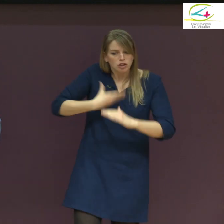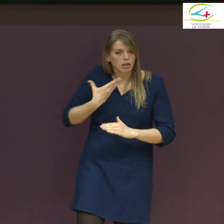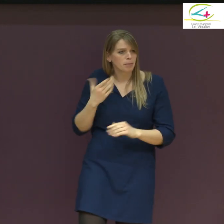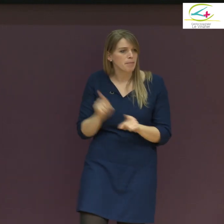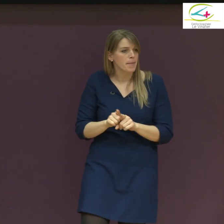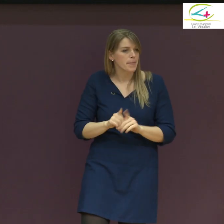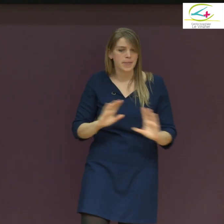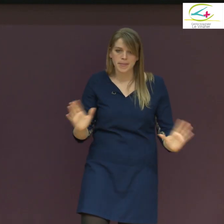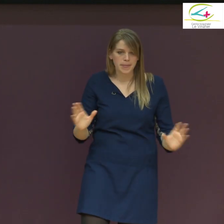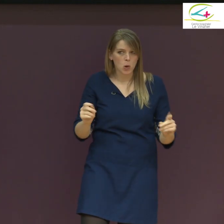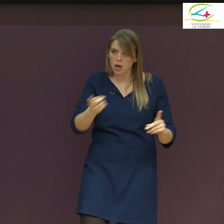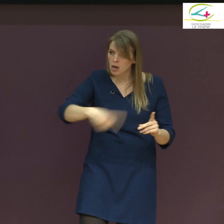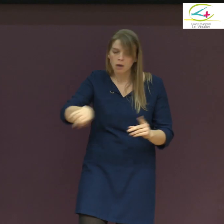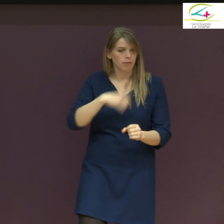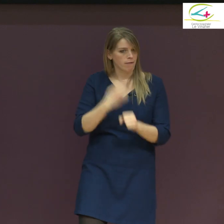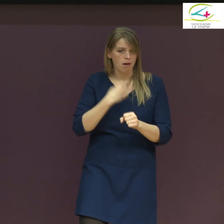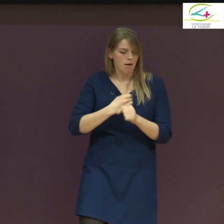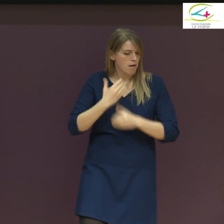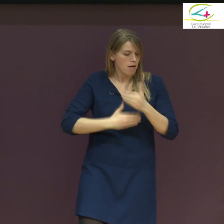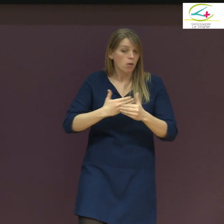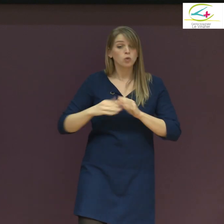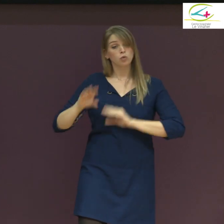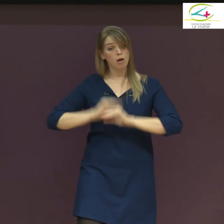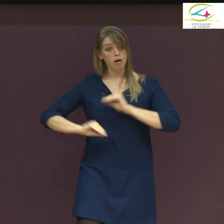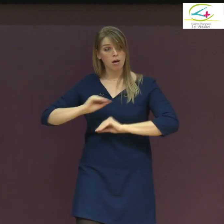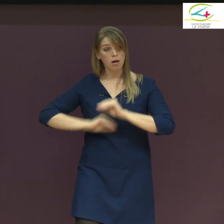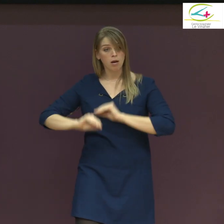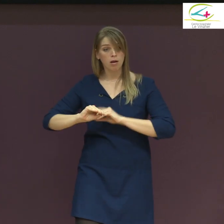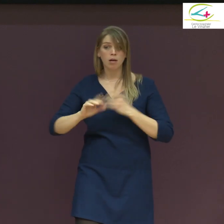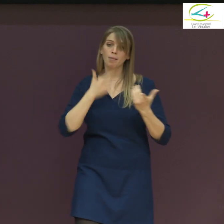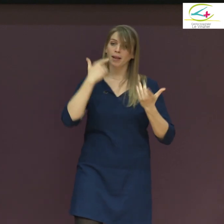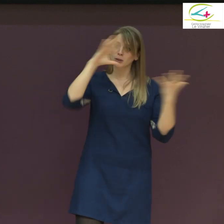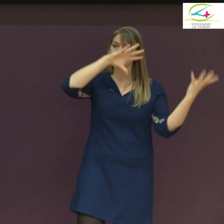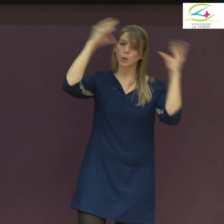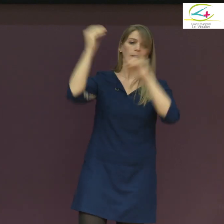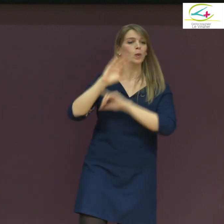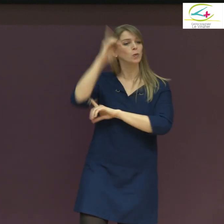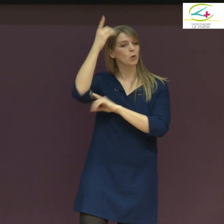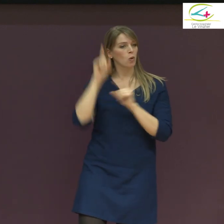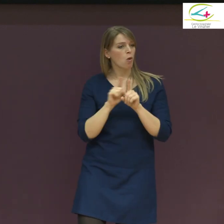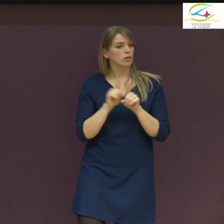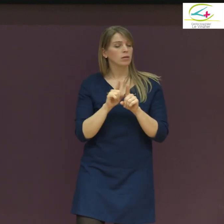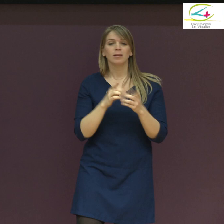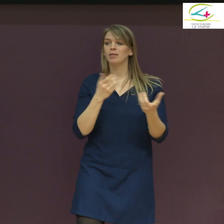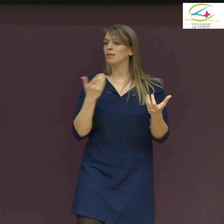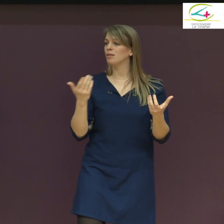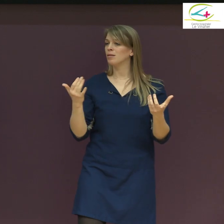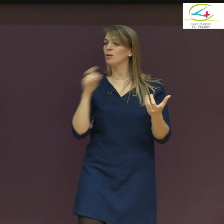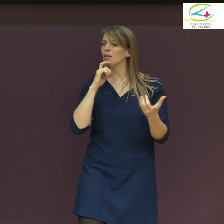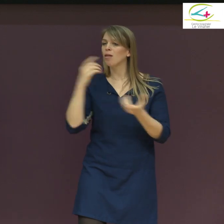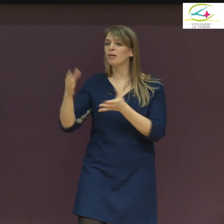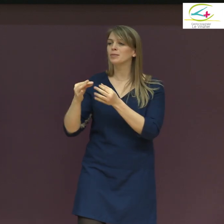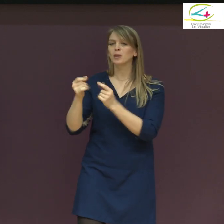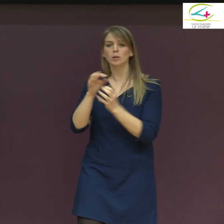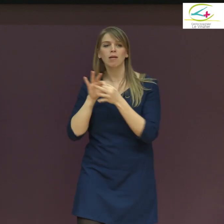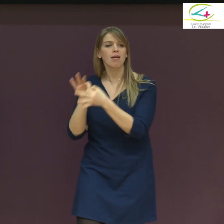Faisons notre job, et voyez qu'il n'y a pas que le soin. Hein, j'ai parlé du côté spirituel, vous avez tout à l'heure parlé et évoqué le côté